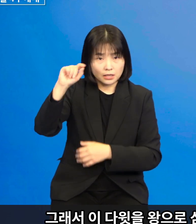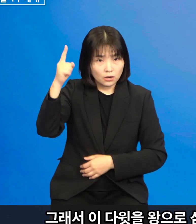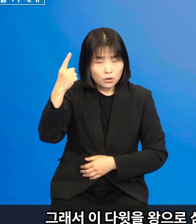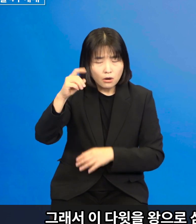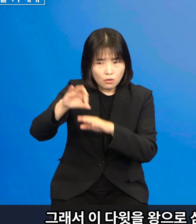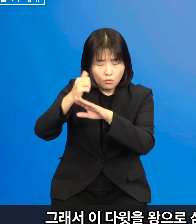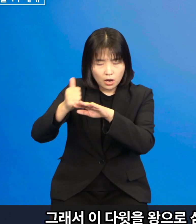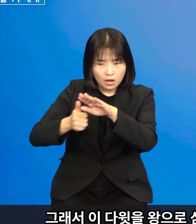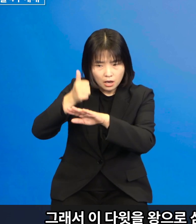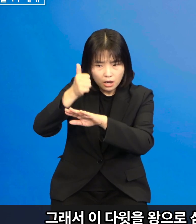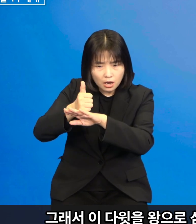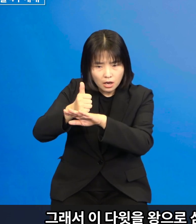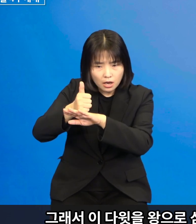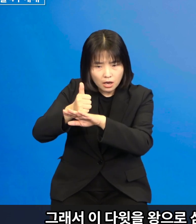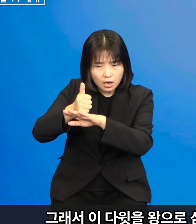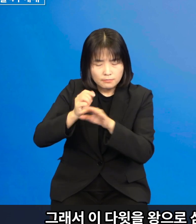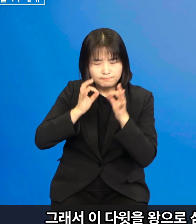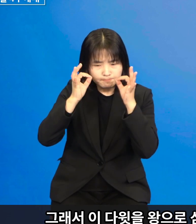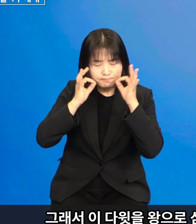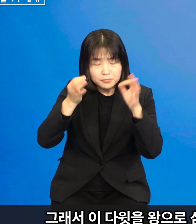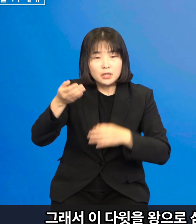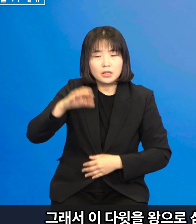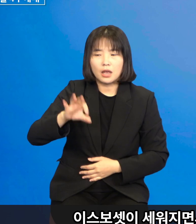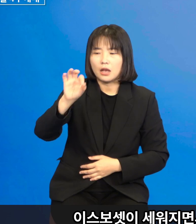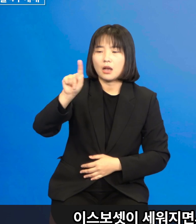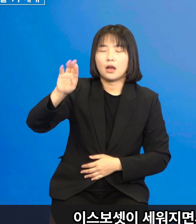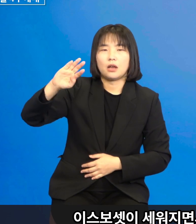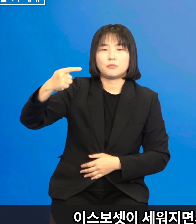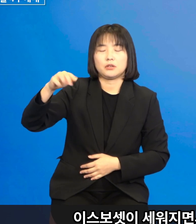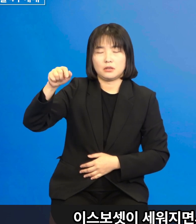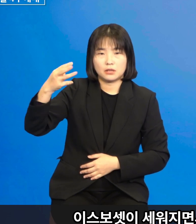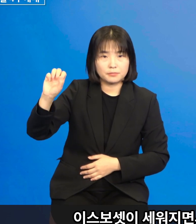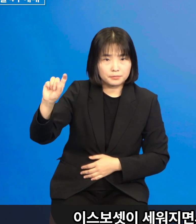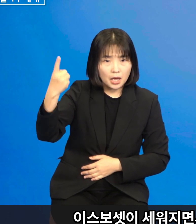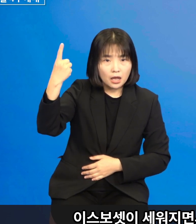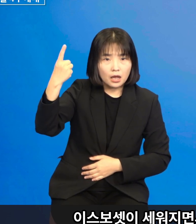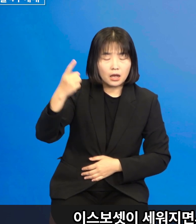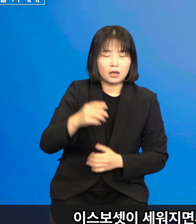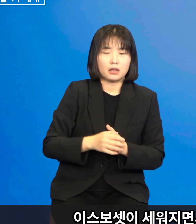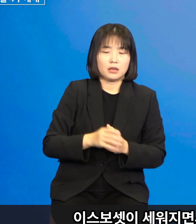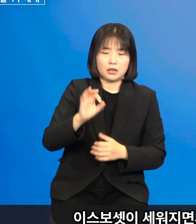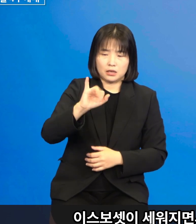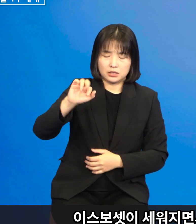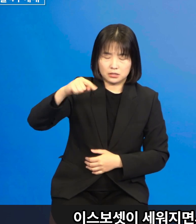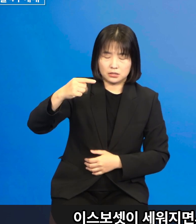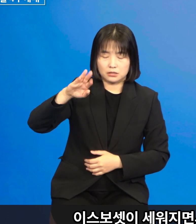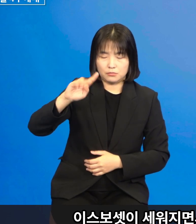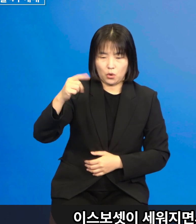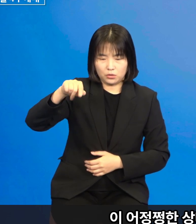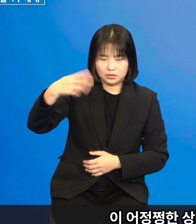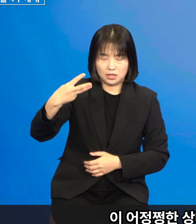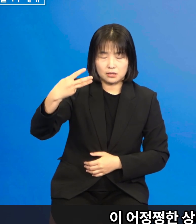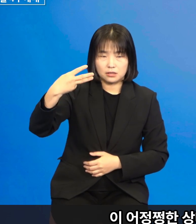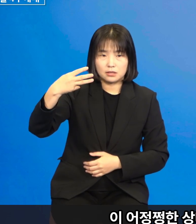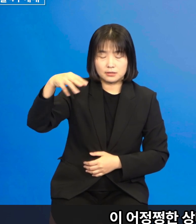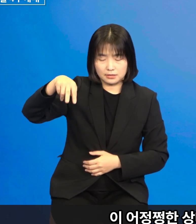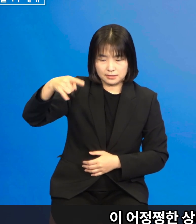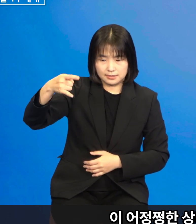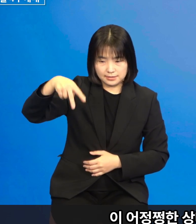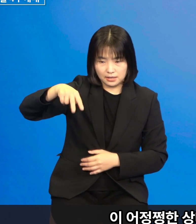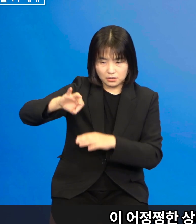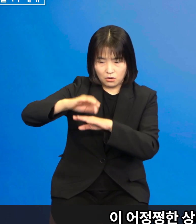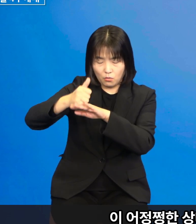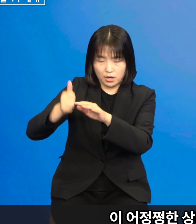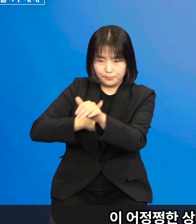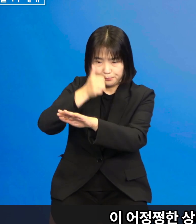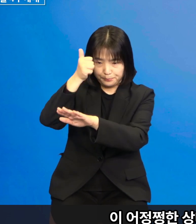삼고자 했는데 아브넬로 말미암아 이스보셋을 세워주면서 이 다윗 왕이 가지 못한 채 이 어정쩡한